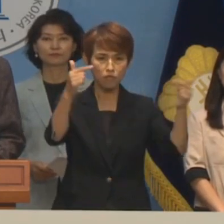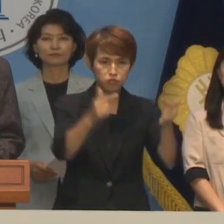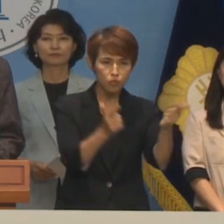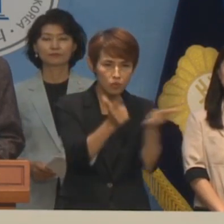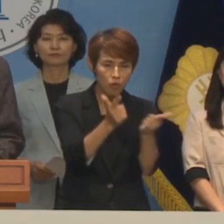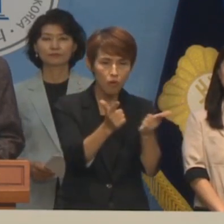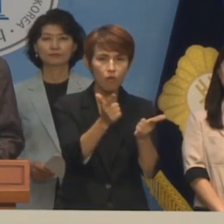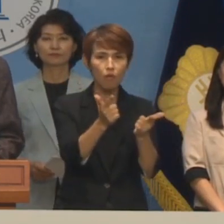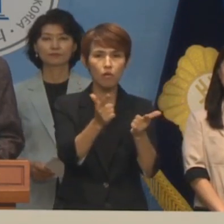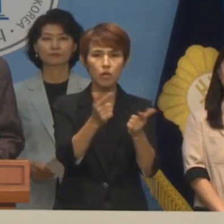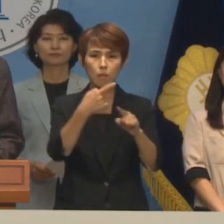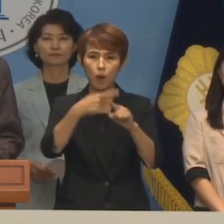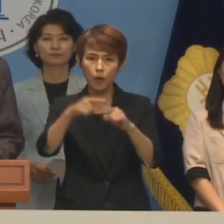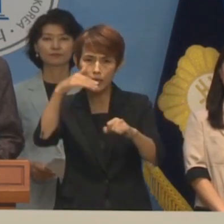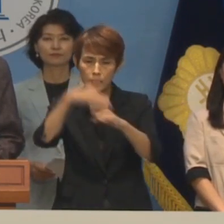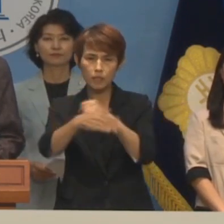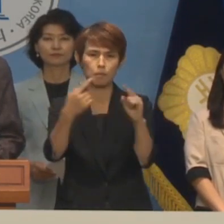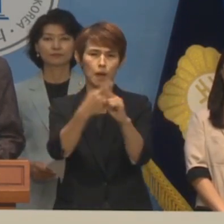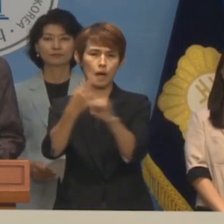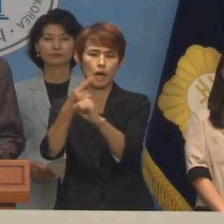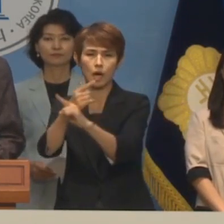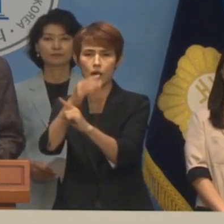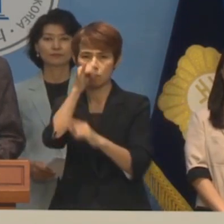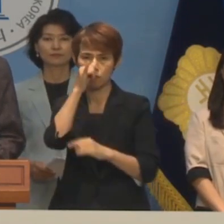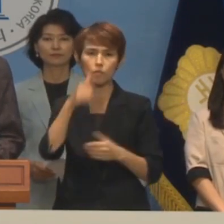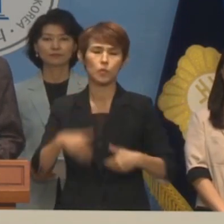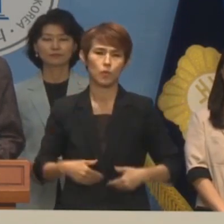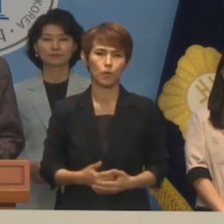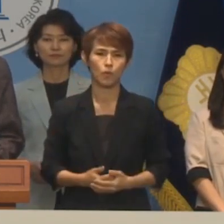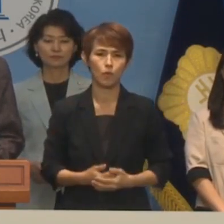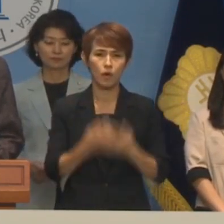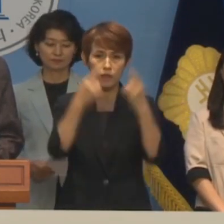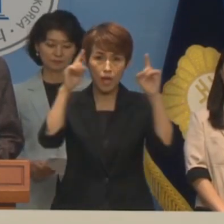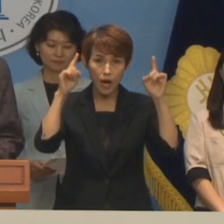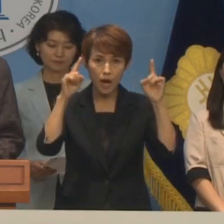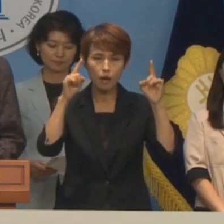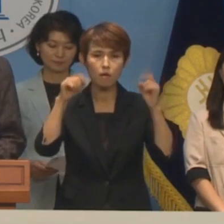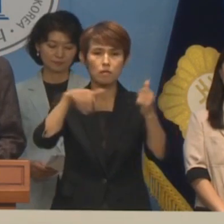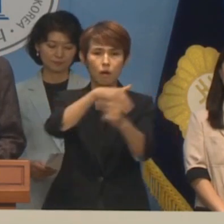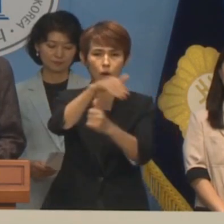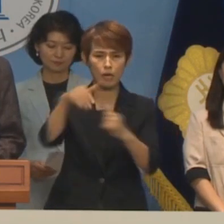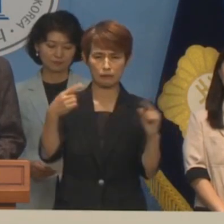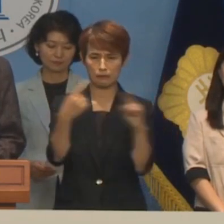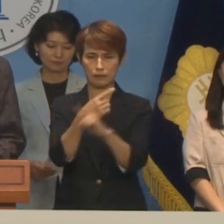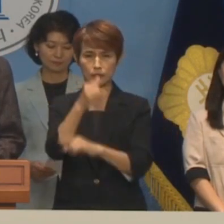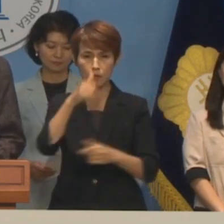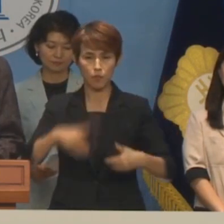조정, 평가 방식 개선 등 교원 인사 개혁, 대학 거버넌스의 획기적 개선,